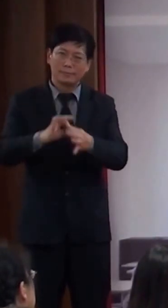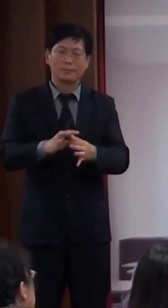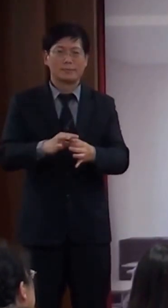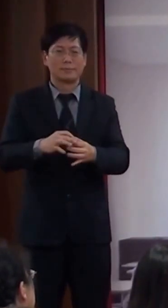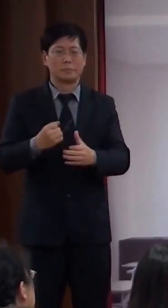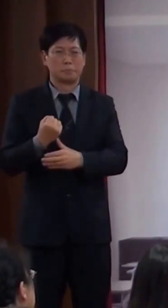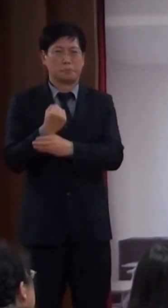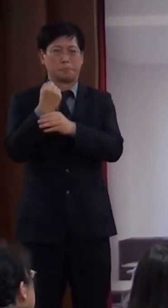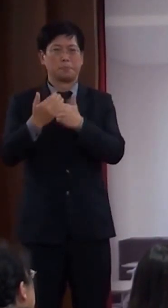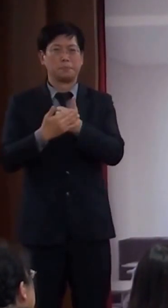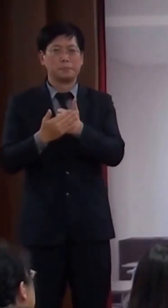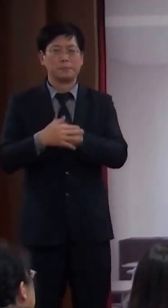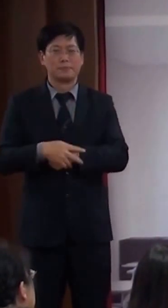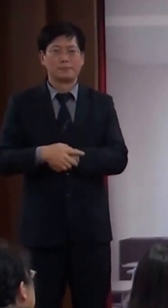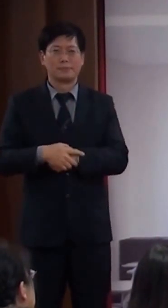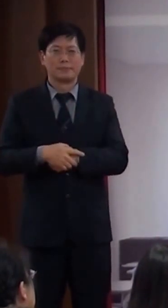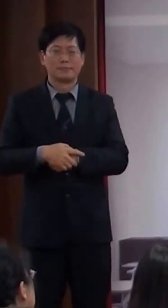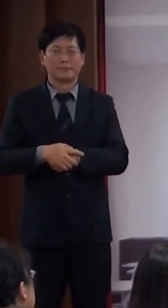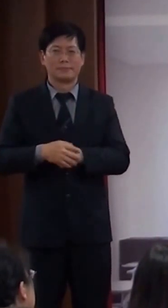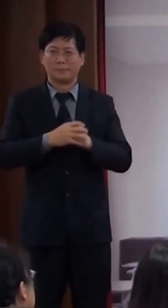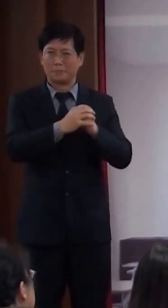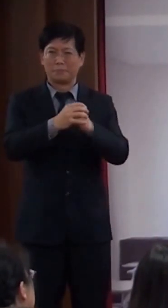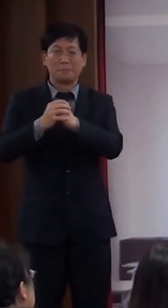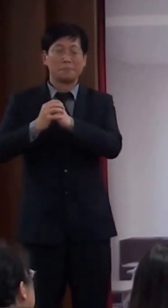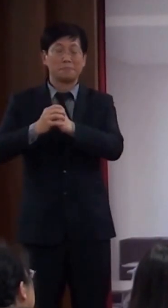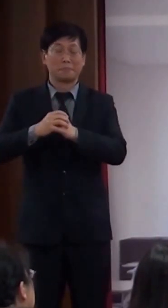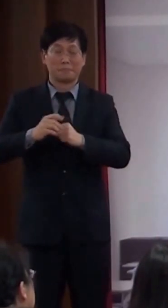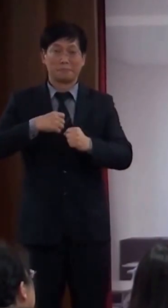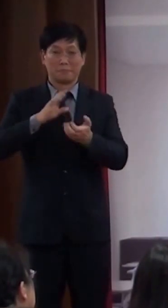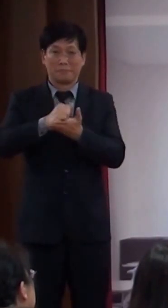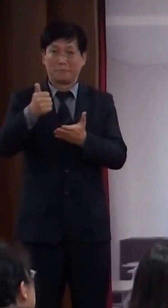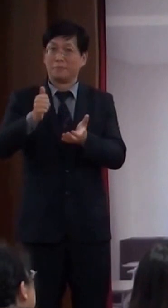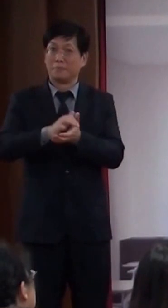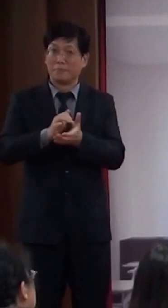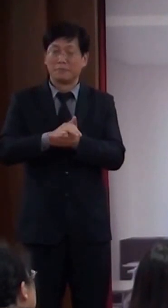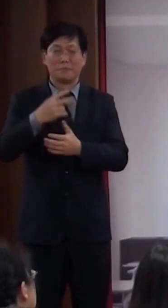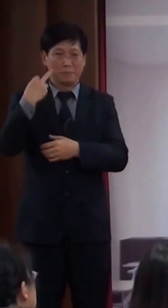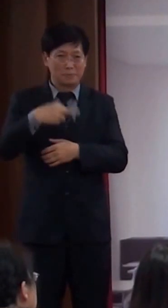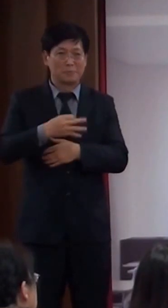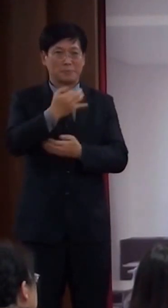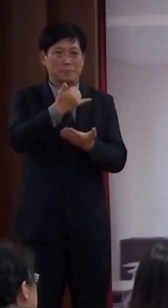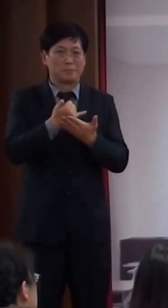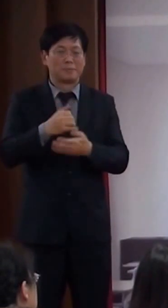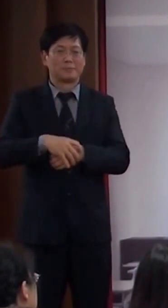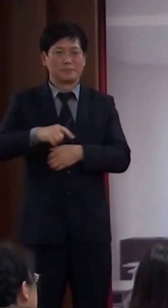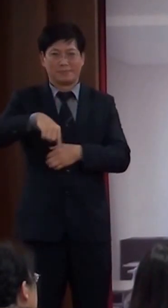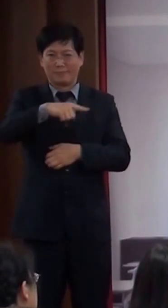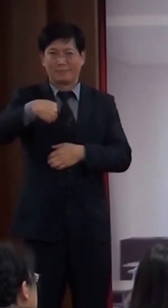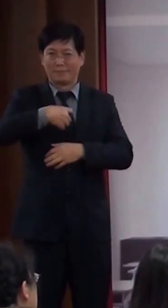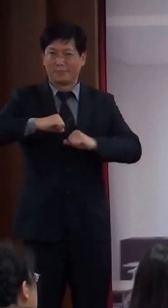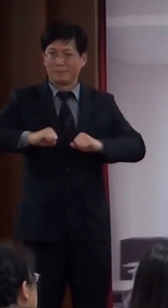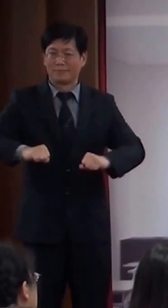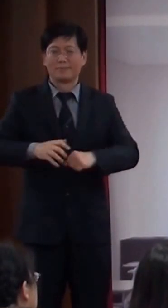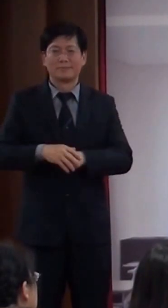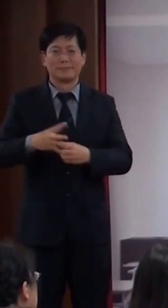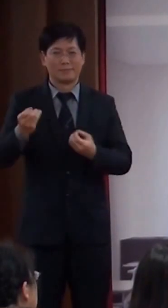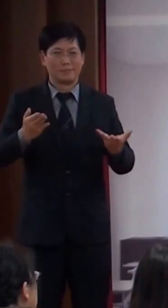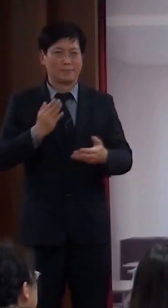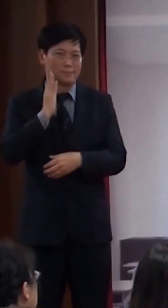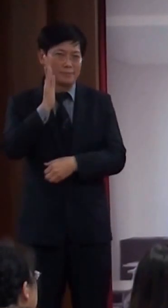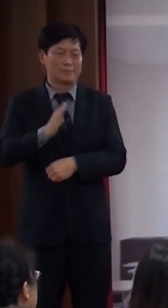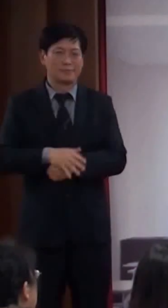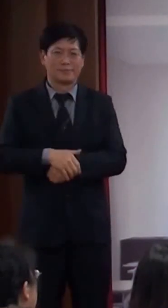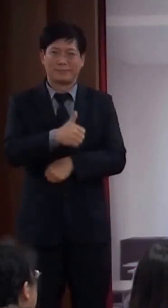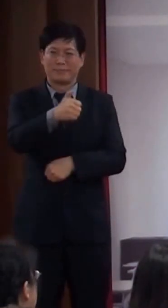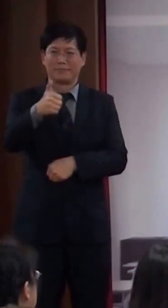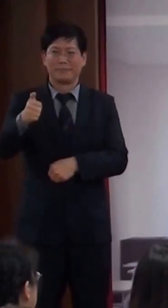支持我们。最后呢，敬祝呢各位媒体朋友还有各位贵宾，大家身体健康，万事